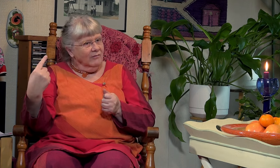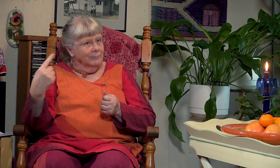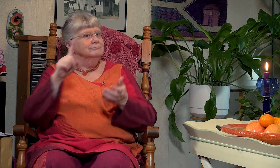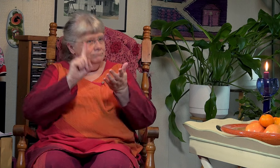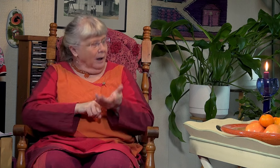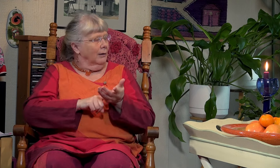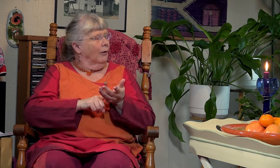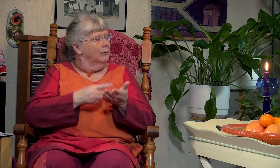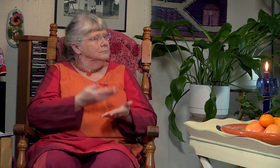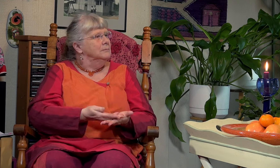Että kun